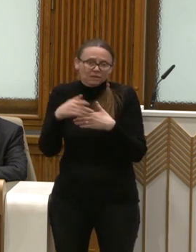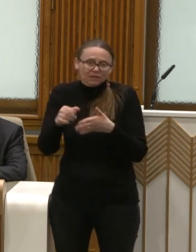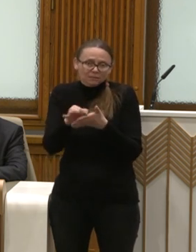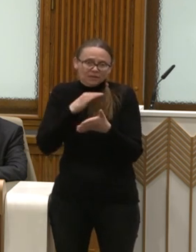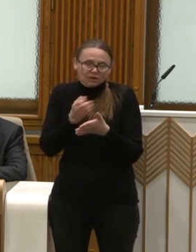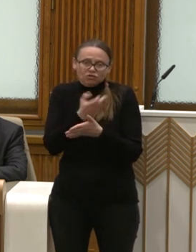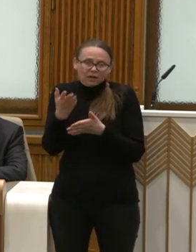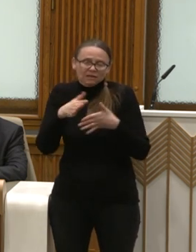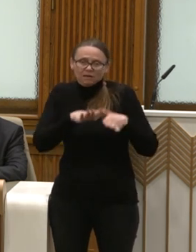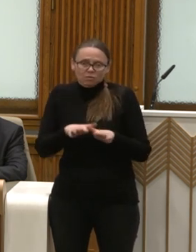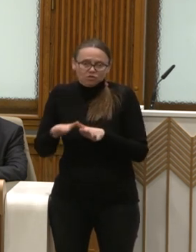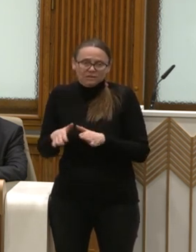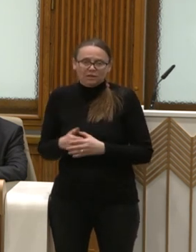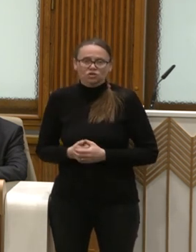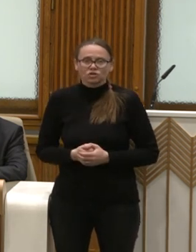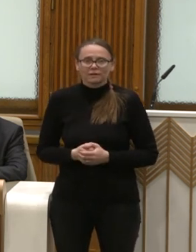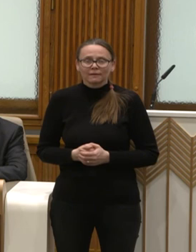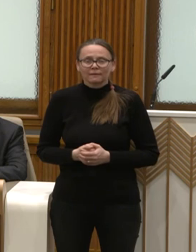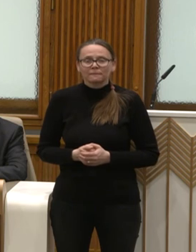počasnejši.